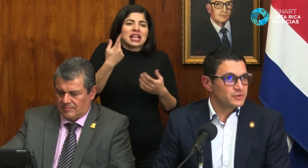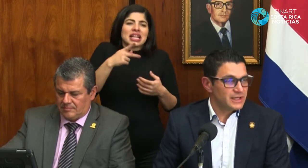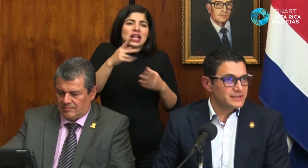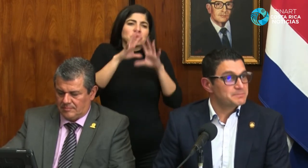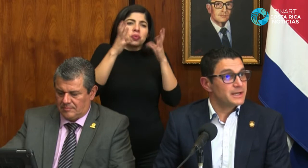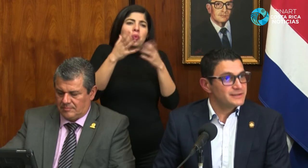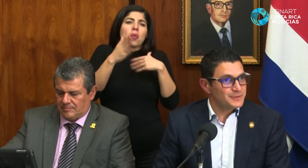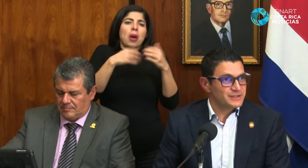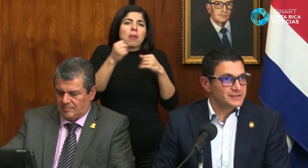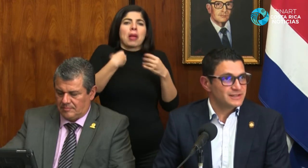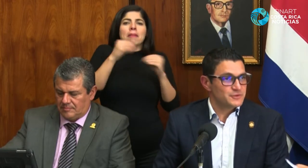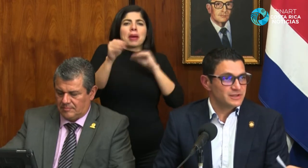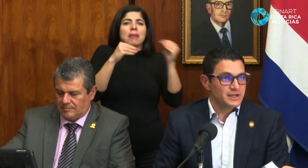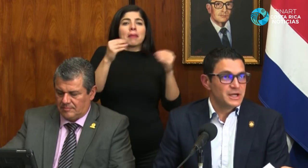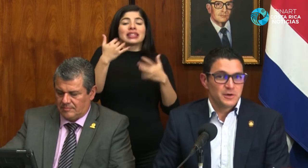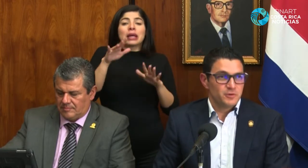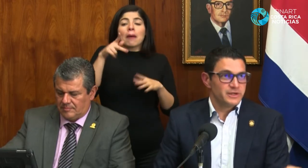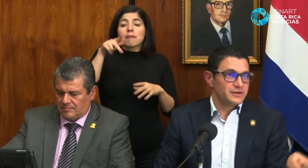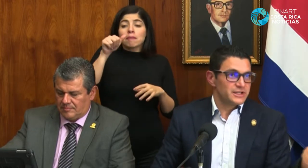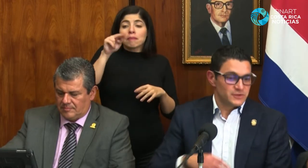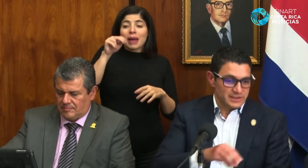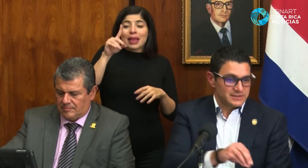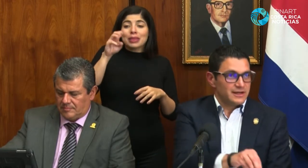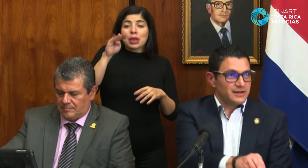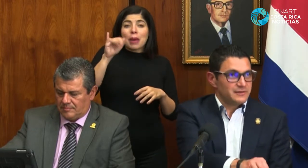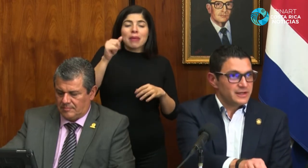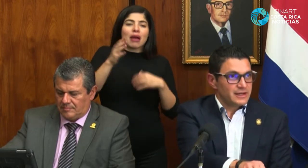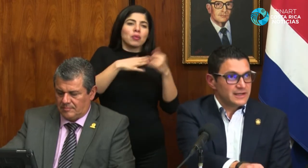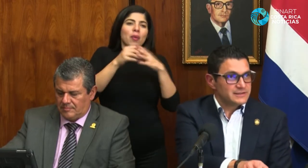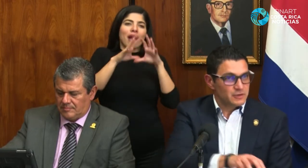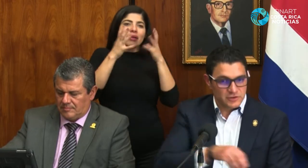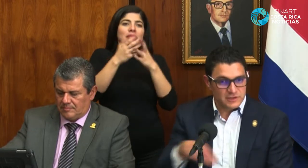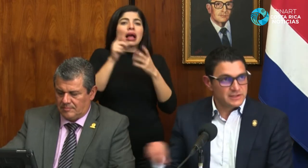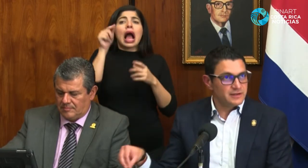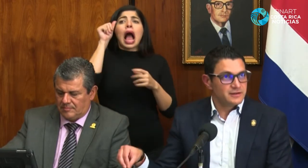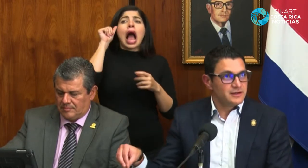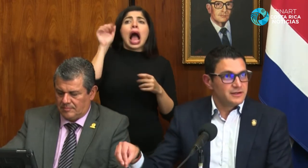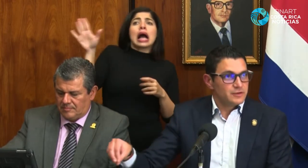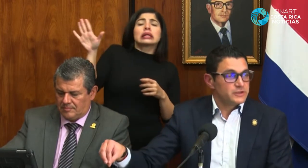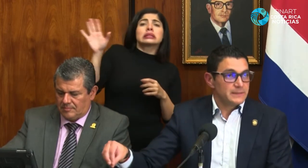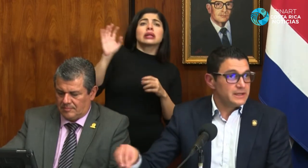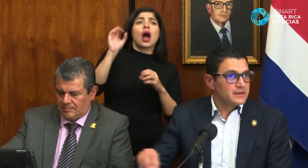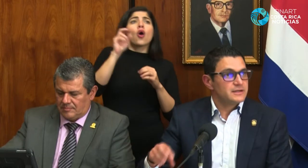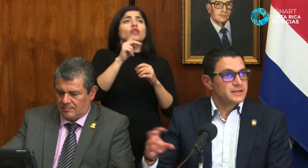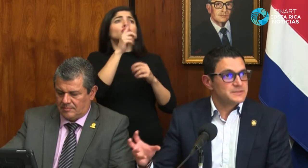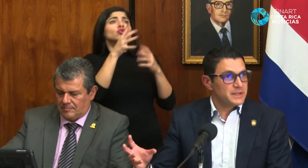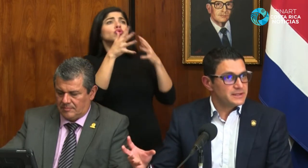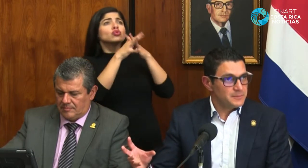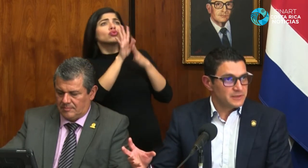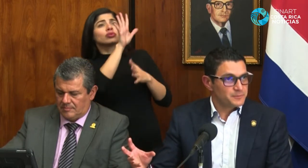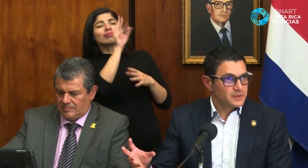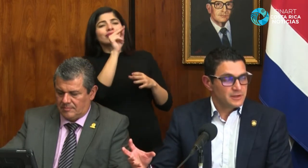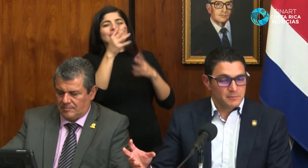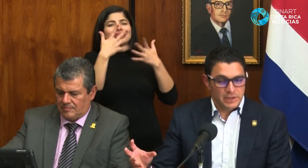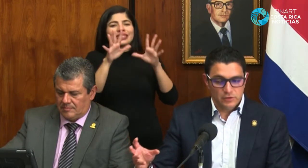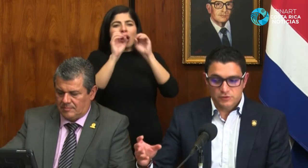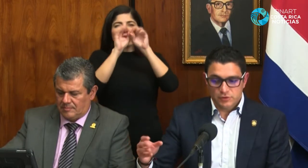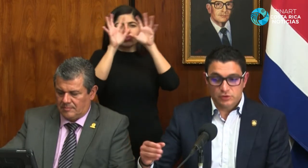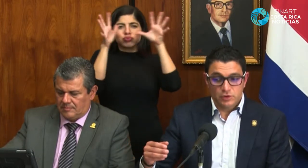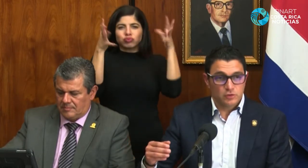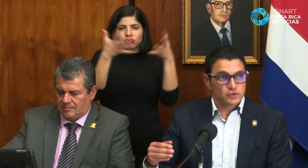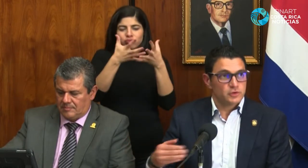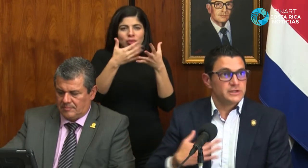nivel mundial, ya es pandemia, ya tenemos que olvidarnos de eso de que está, ¿verdad?, en Asia o que solo está en Norteamérica, ya es pandemia.